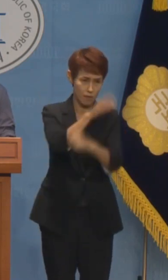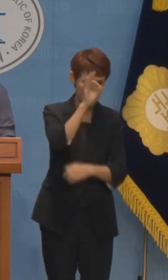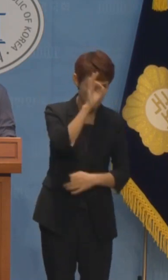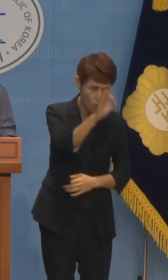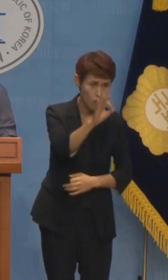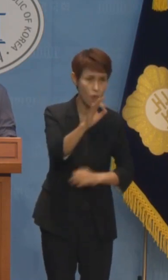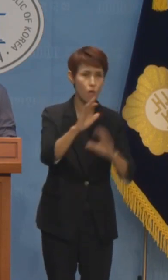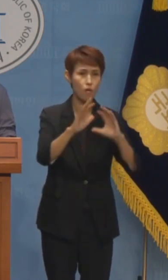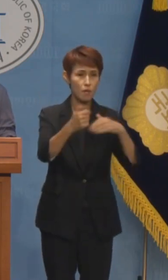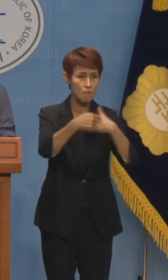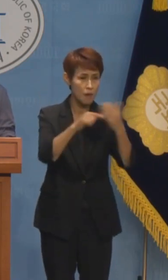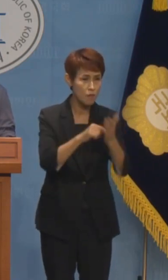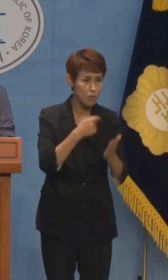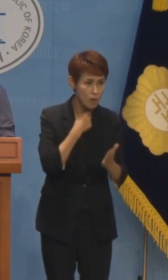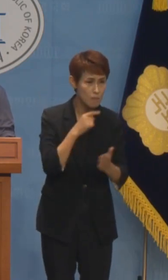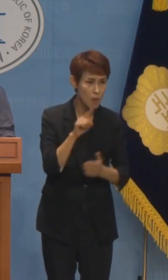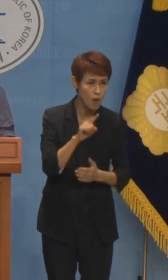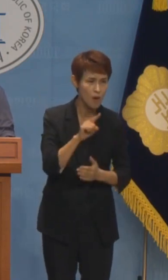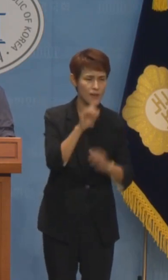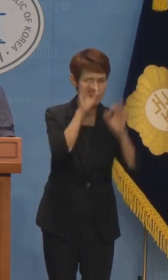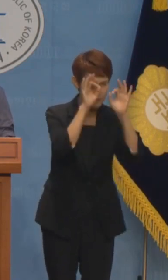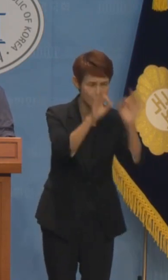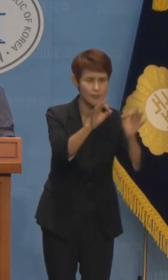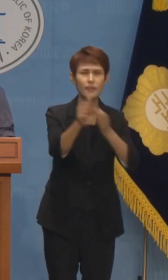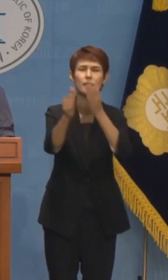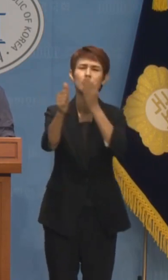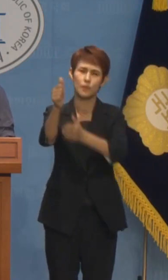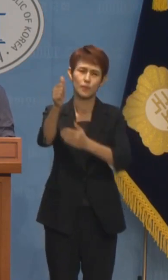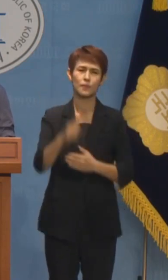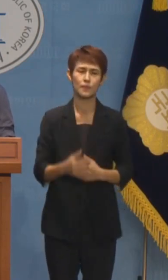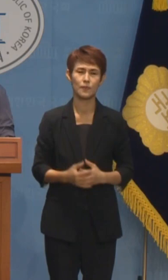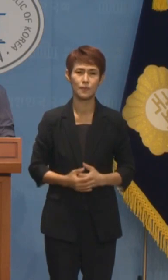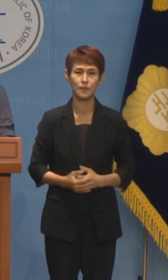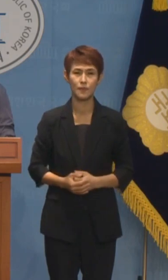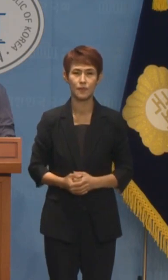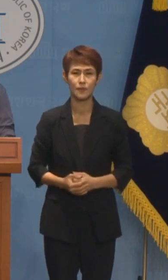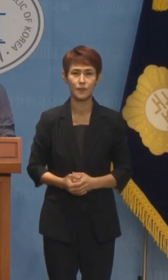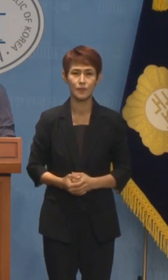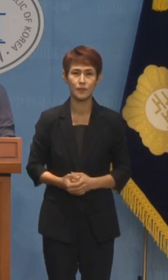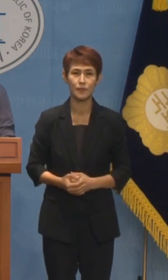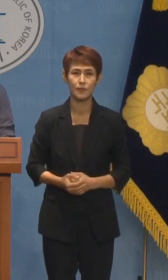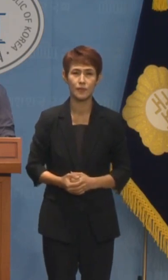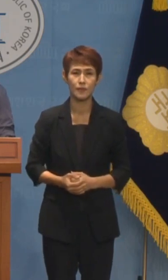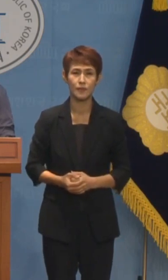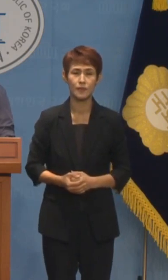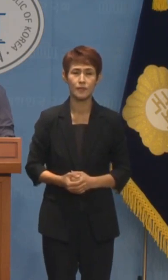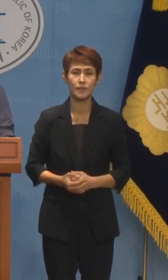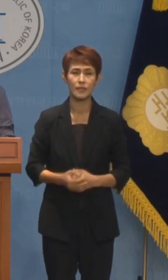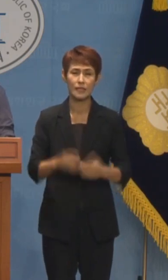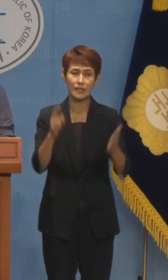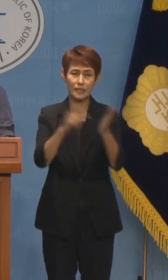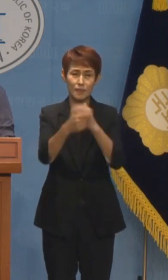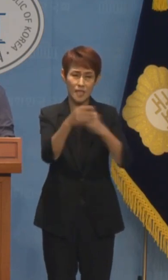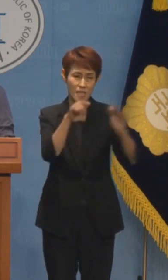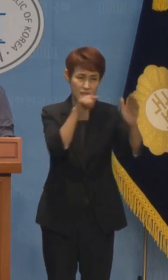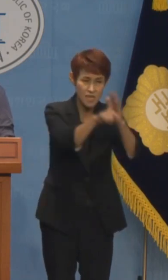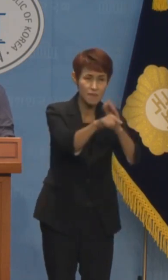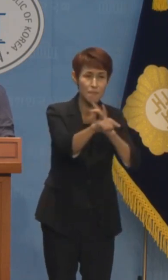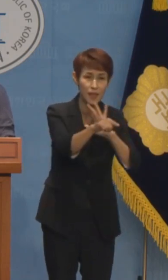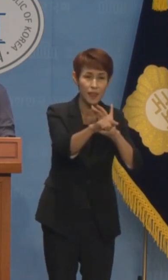급작스러운 절박한 마음으로 당부드립니다 아울러 현장은 응급실만이